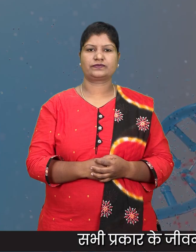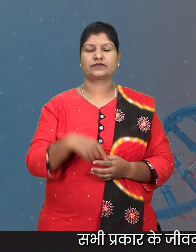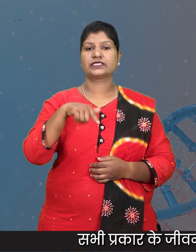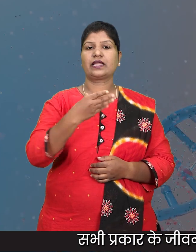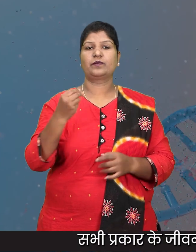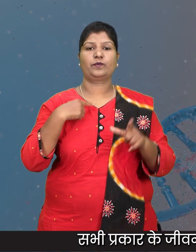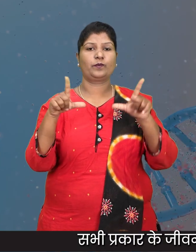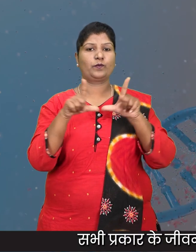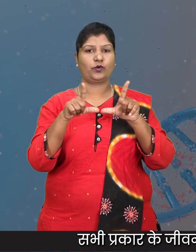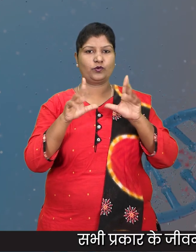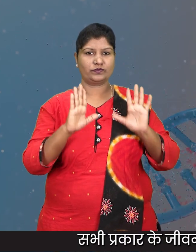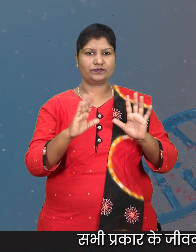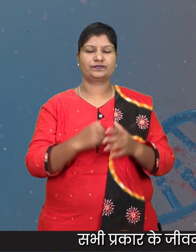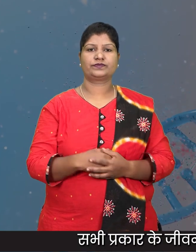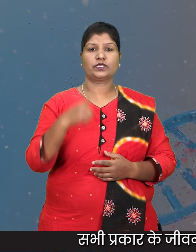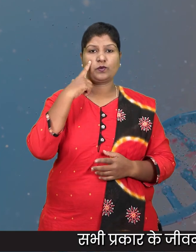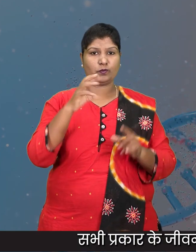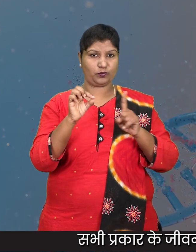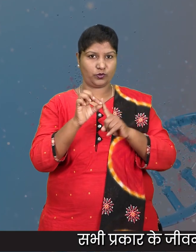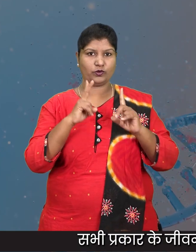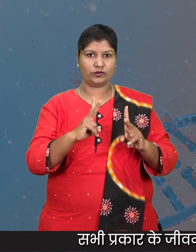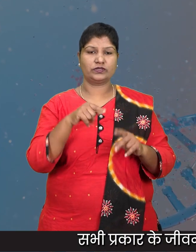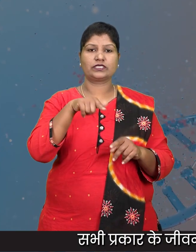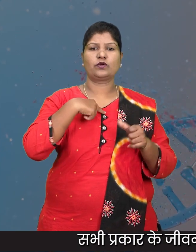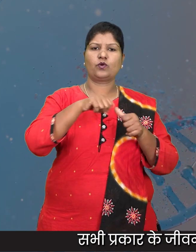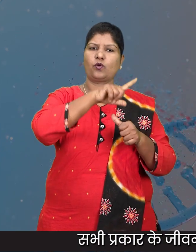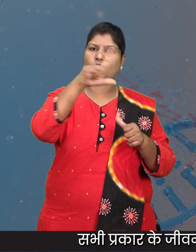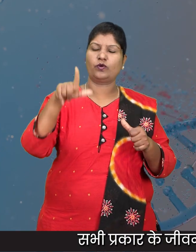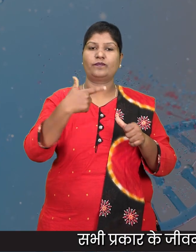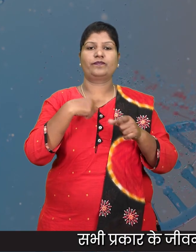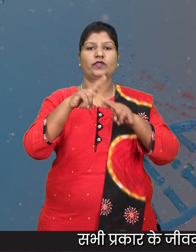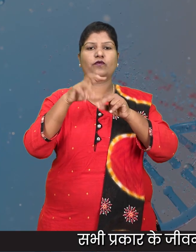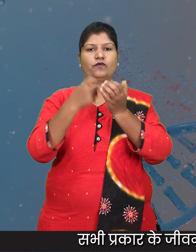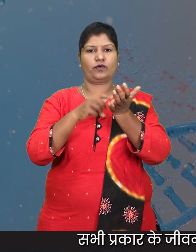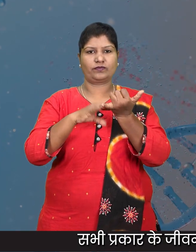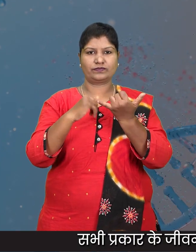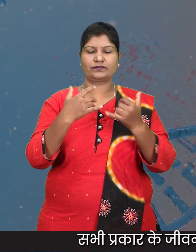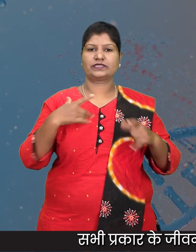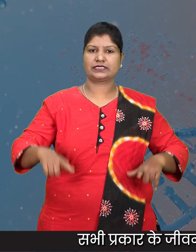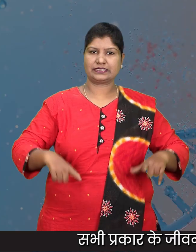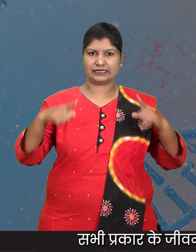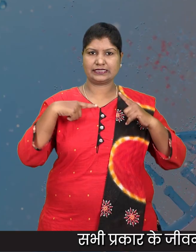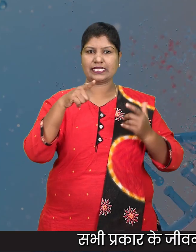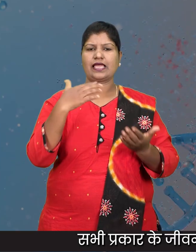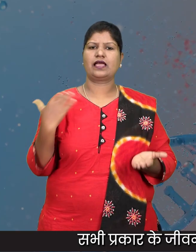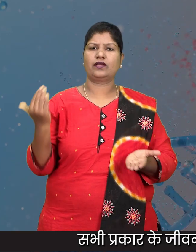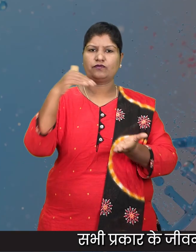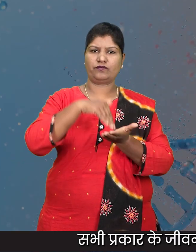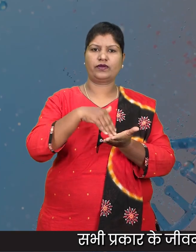सभी प्रकार के जीवन केवल पूर्ववर्ती जीवन से ही उत्पन्न होते हैं।